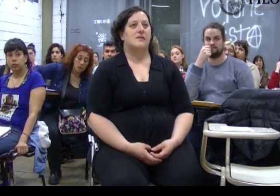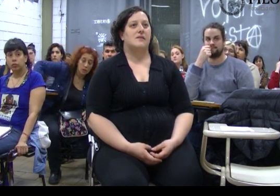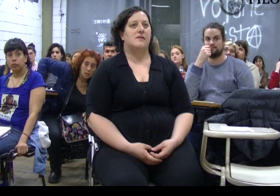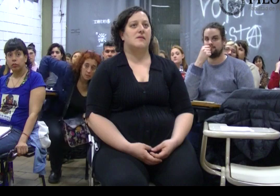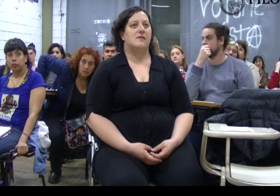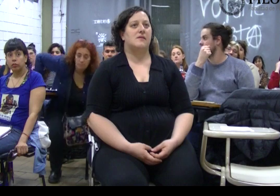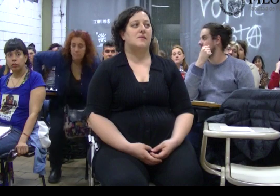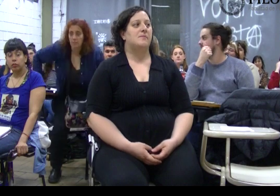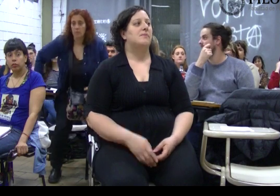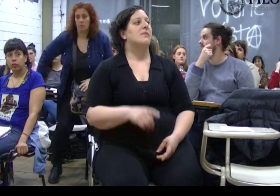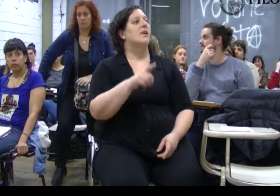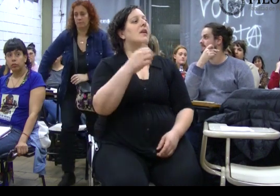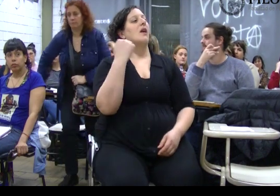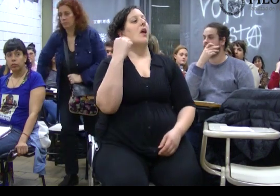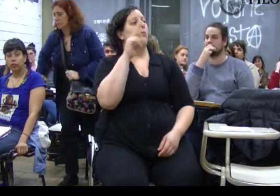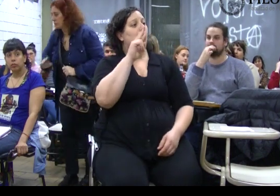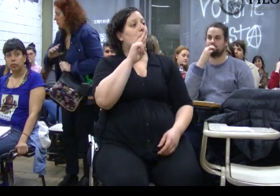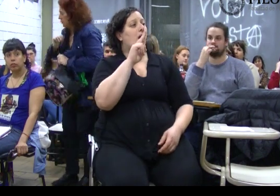como ¿vos te animás a escribirla?